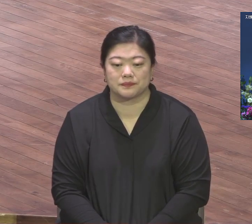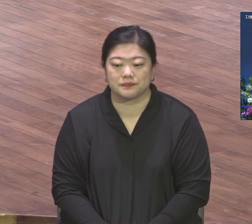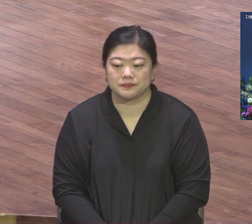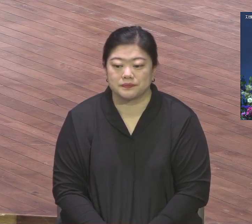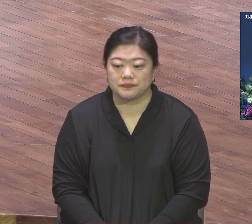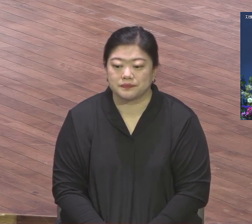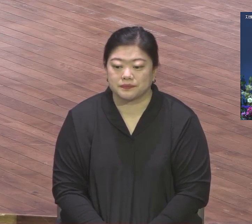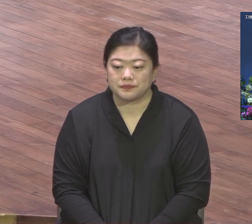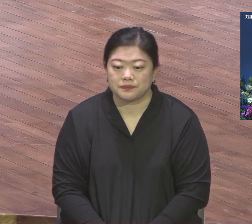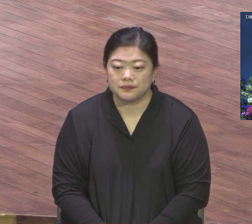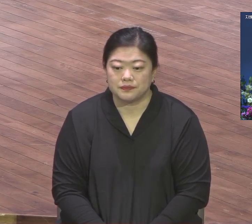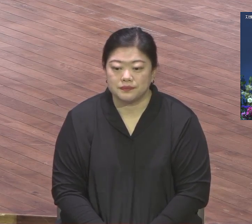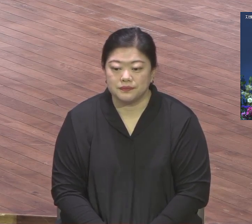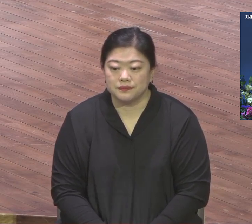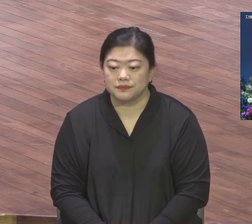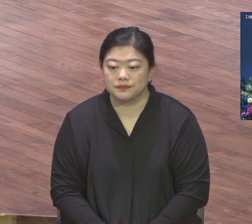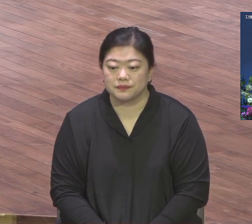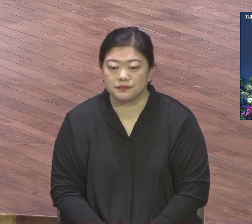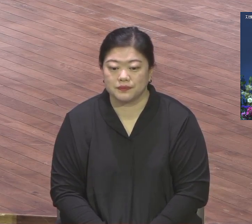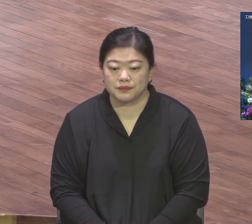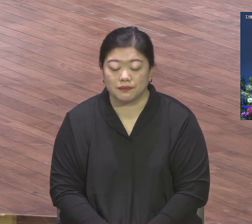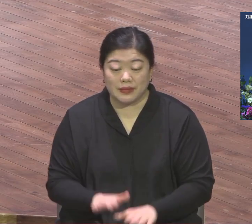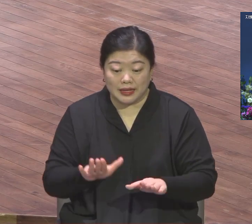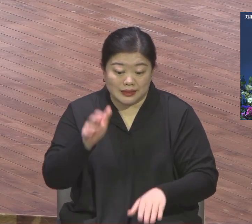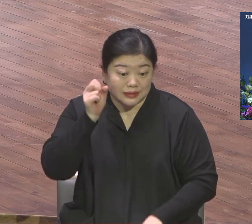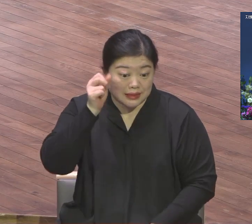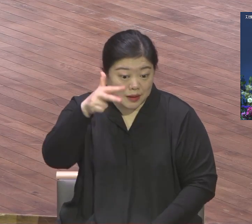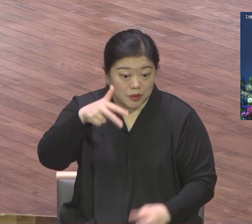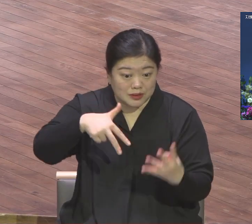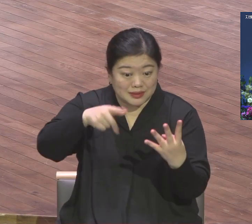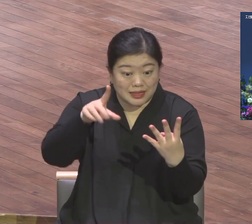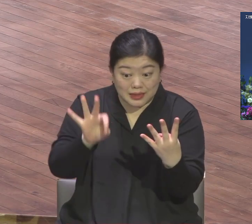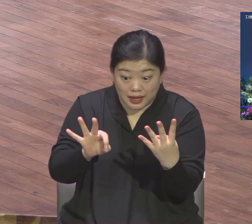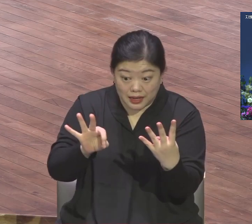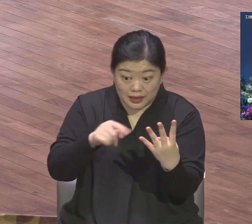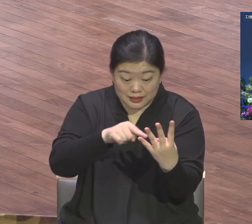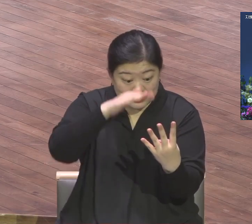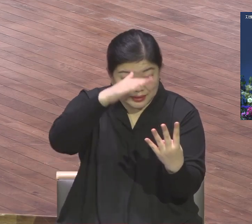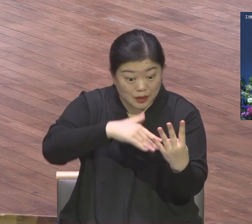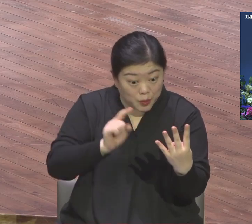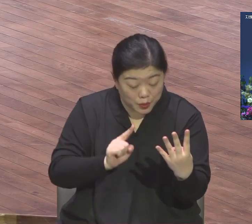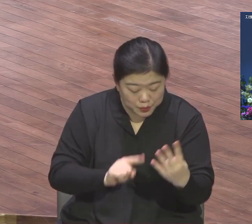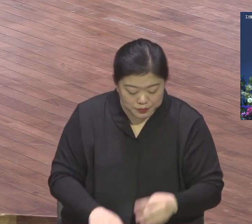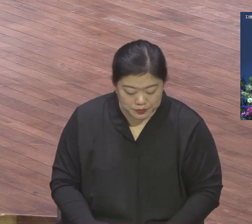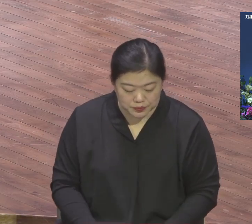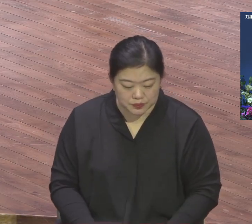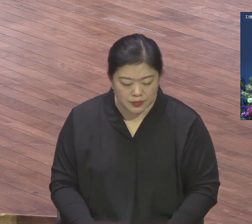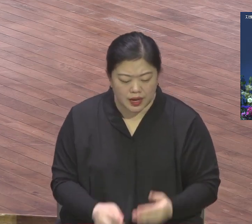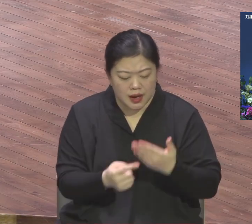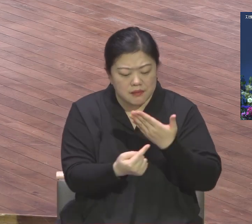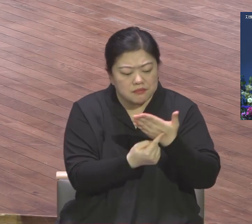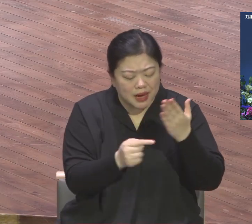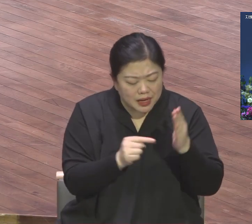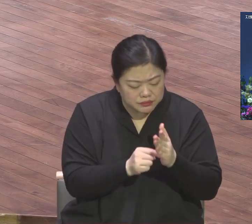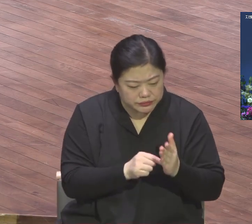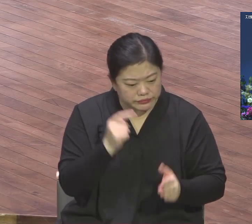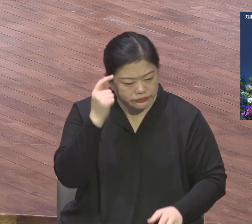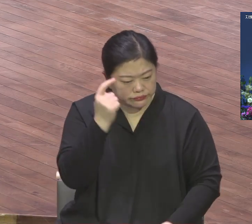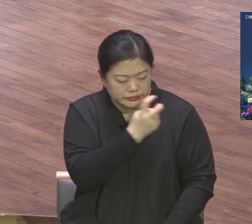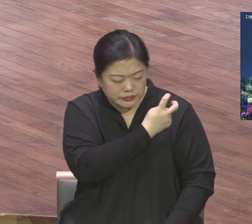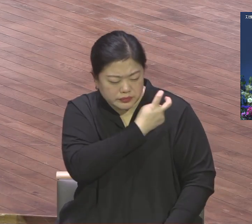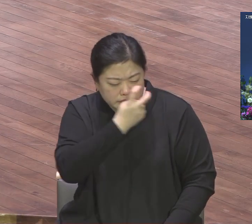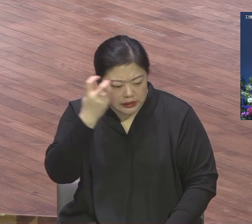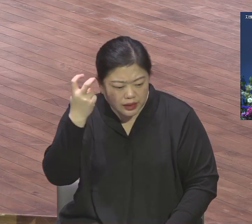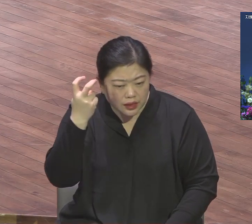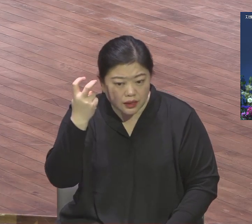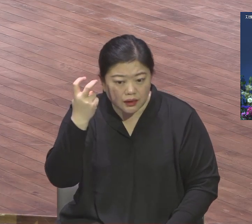특별히 오늘 우리가 살펴볼 이 잠언 4장의 말씀은 지혜로운 마음 경영에 대해서 언급하고